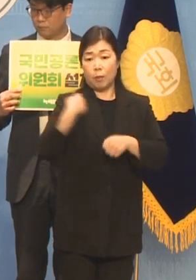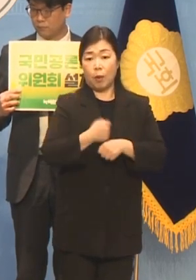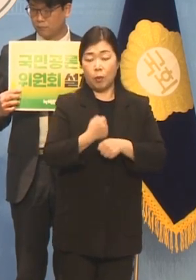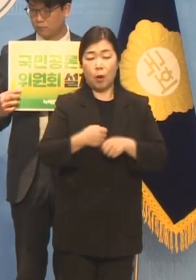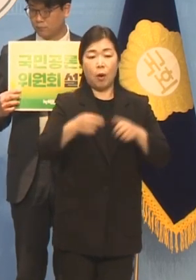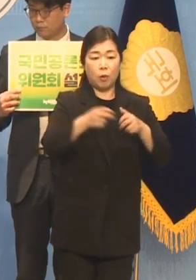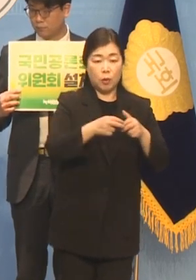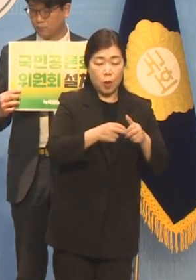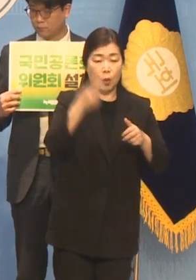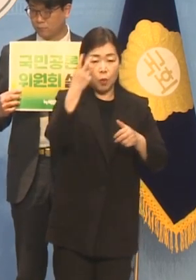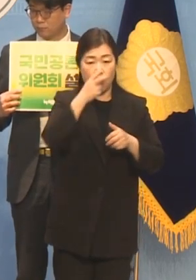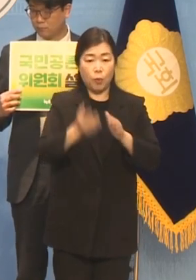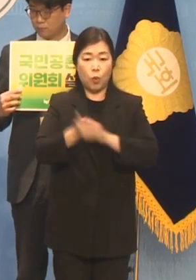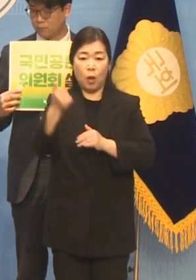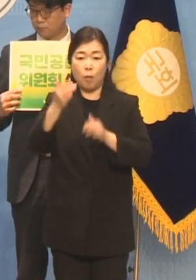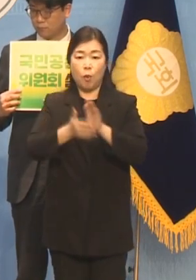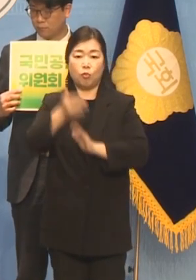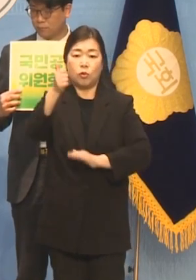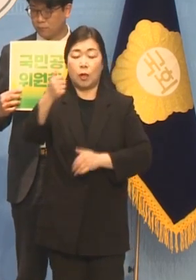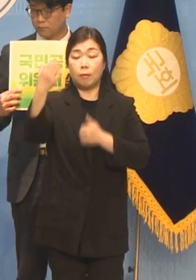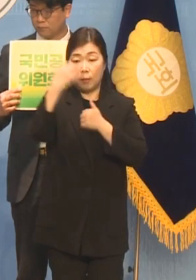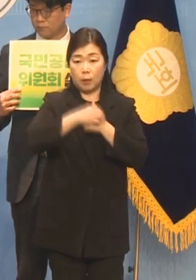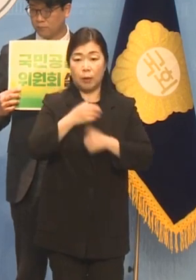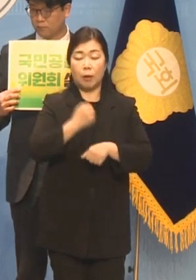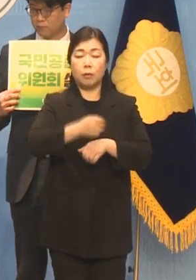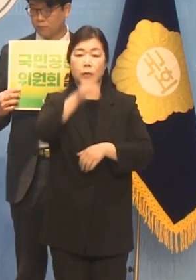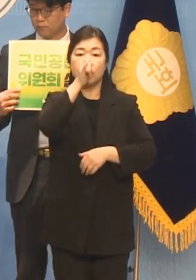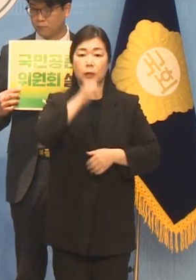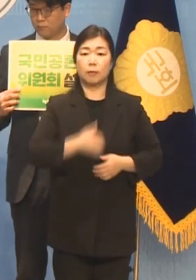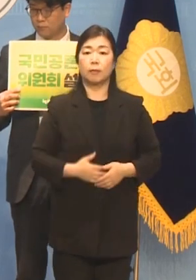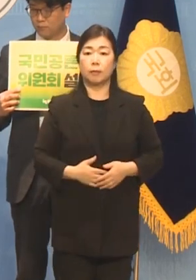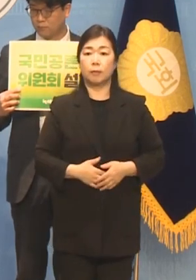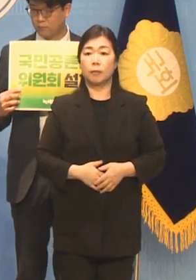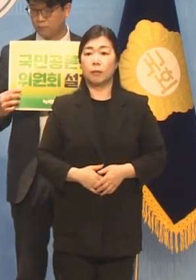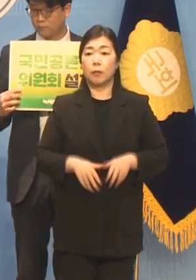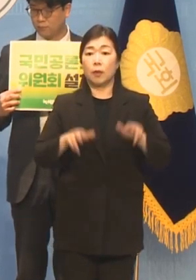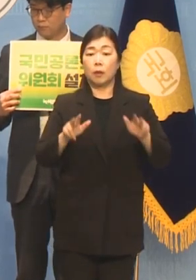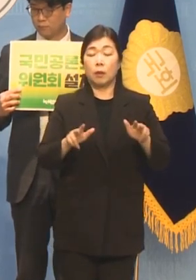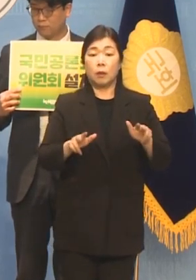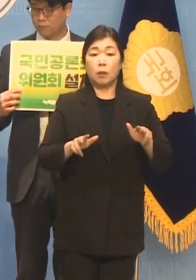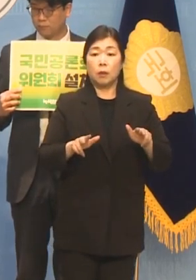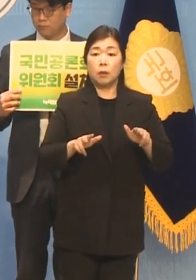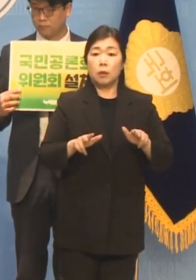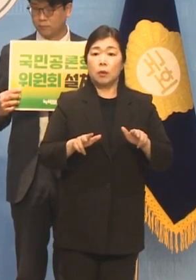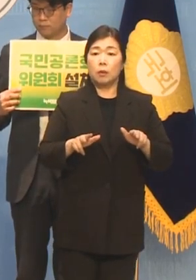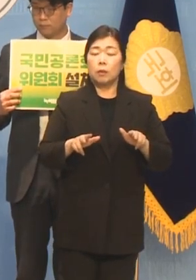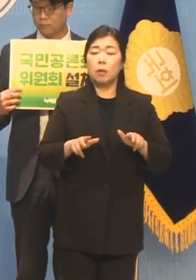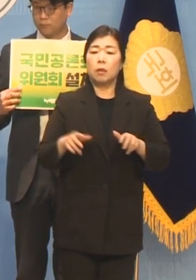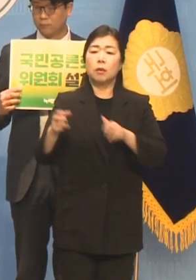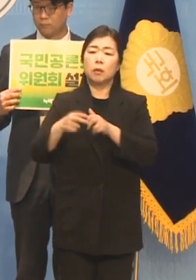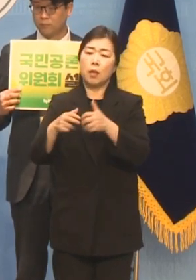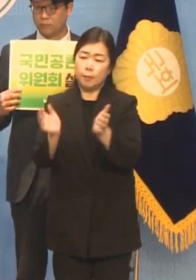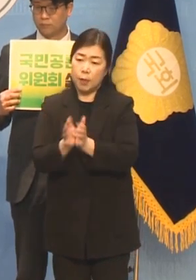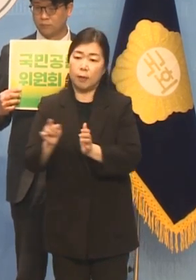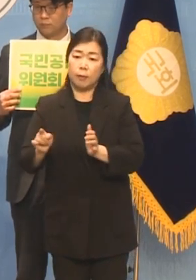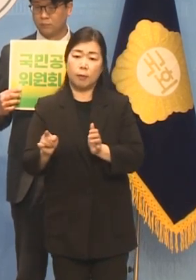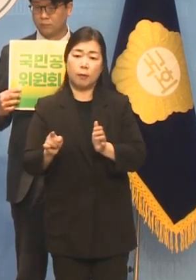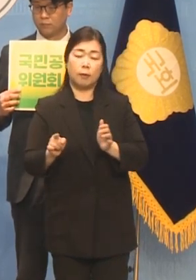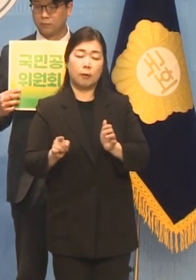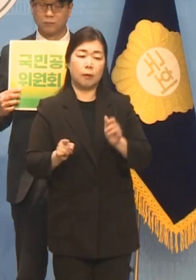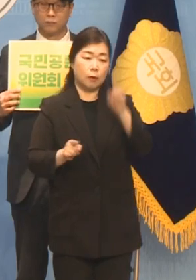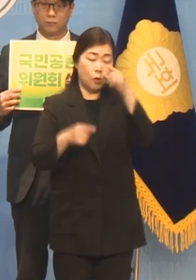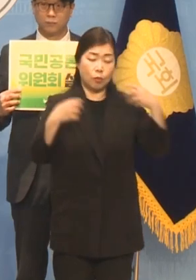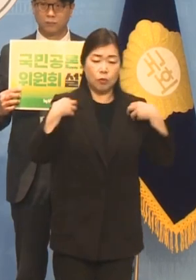돌봄 통합본부장을 맡고 있습니다. 지금 파국으로 치닫고 있는 의사 집단 진료 거부